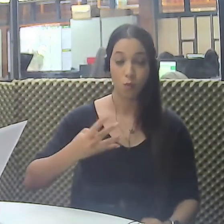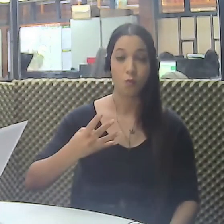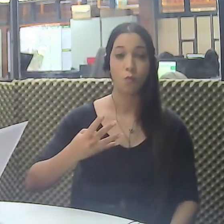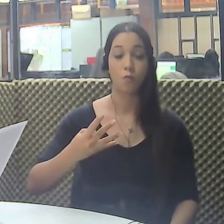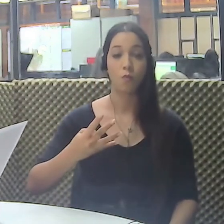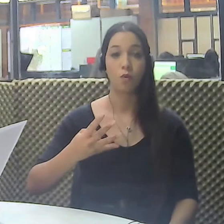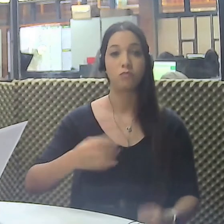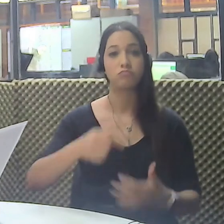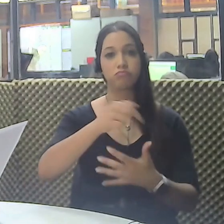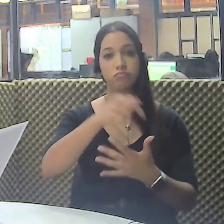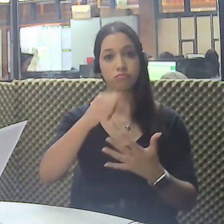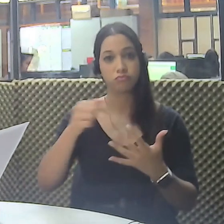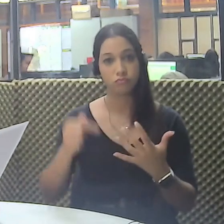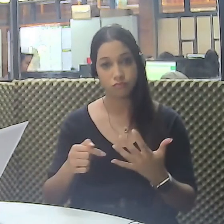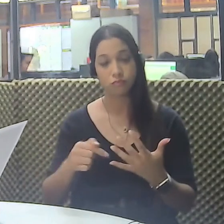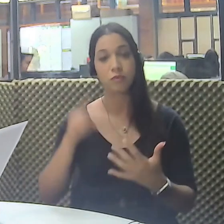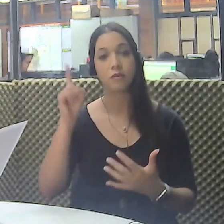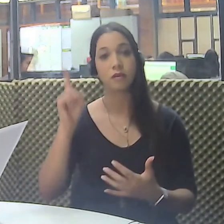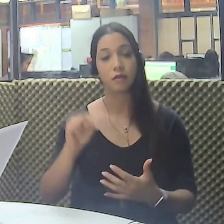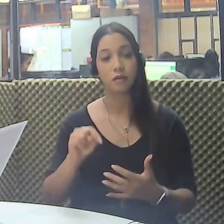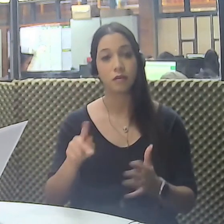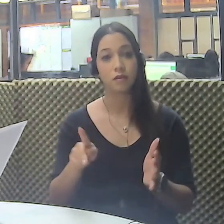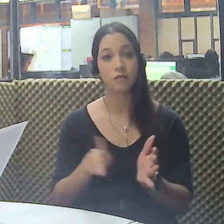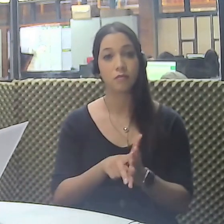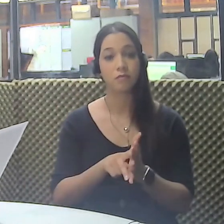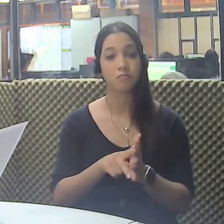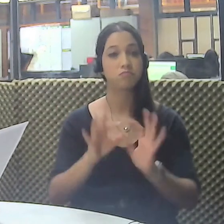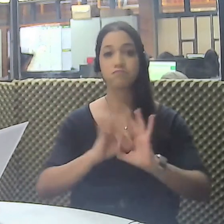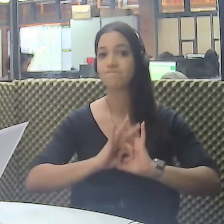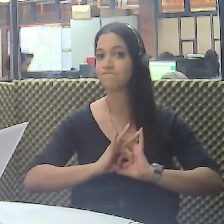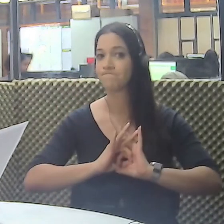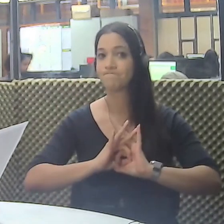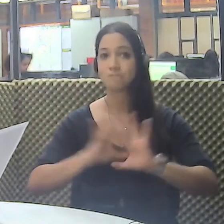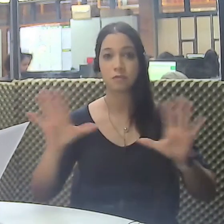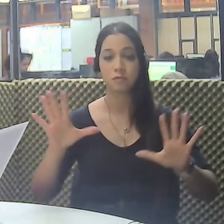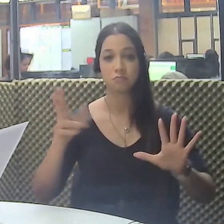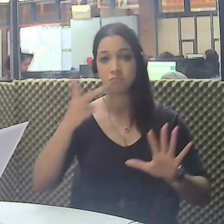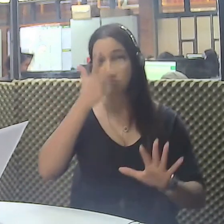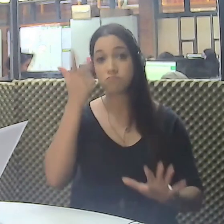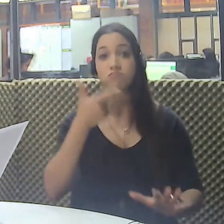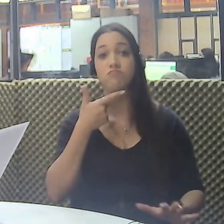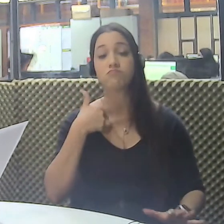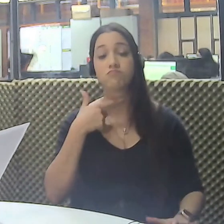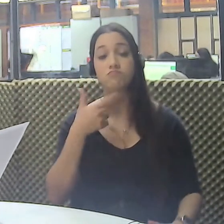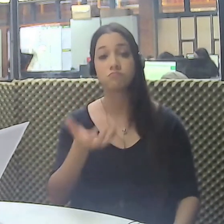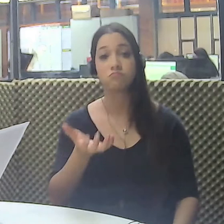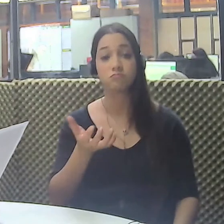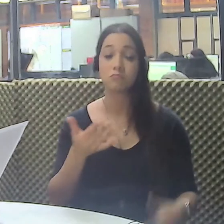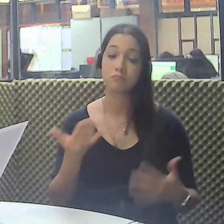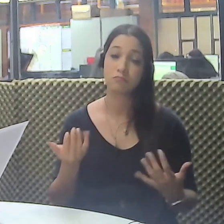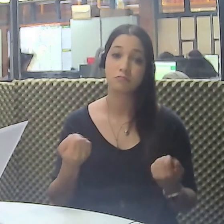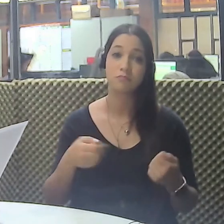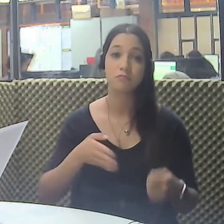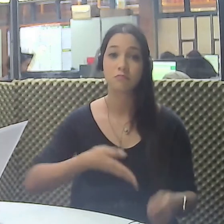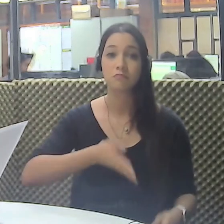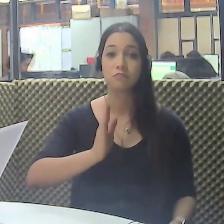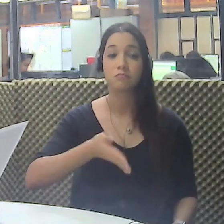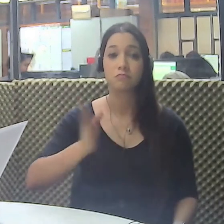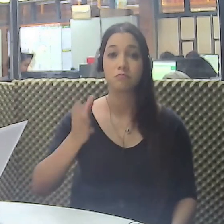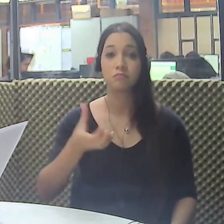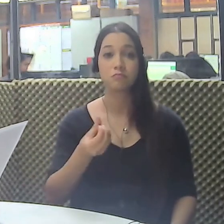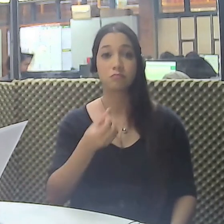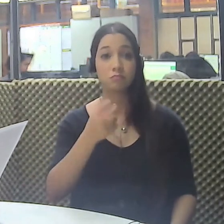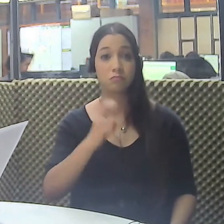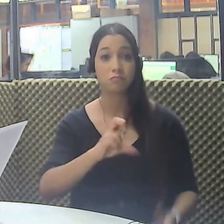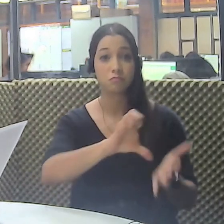quanto das demais doses, é aplicada em esquema de livre demanda. Portanto, basta procurar uma das